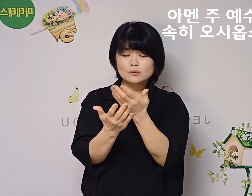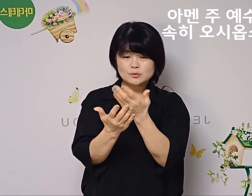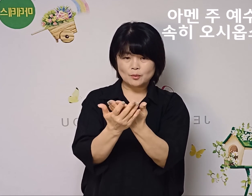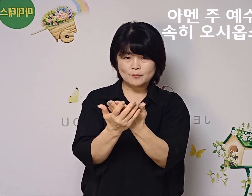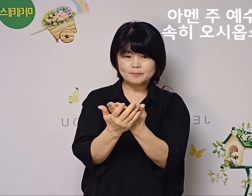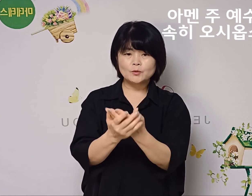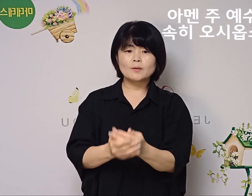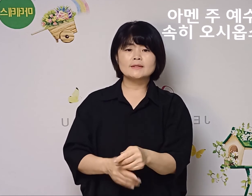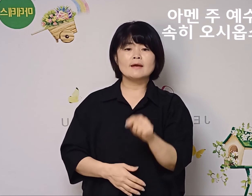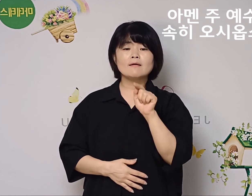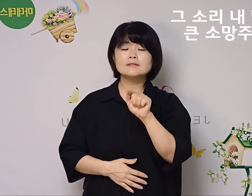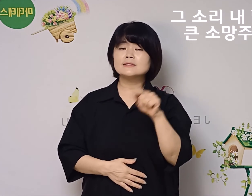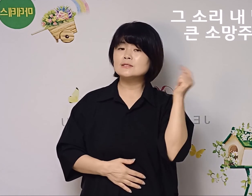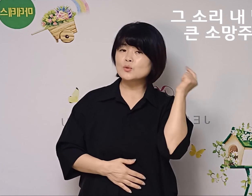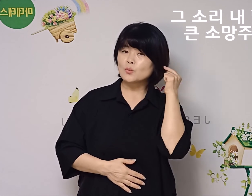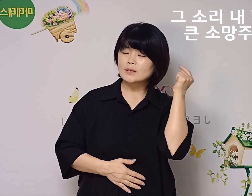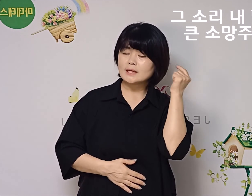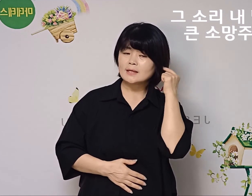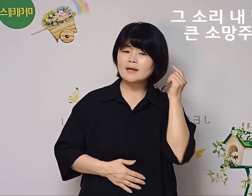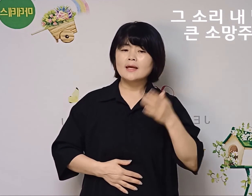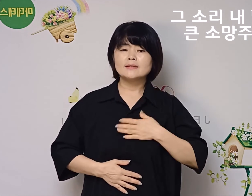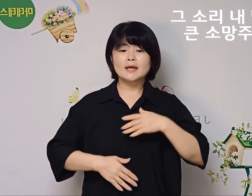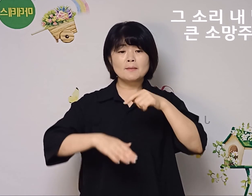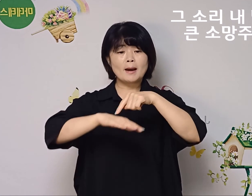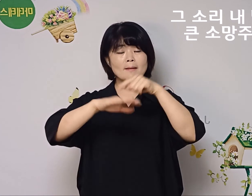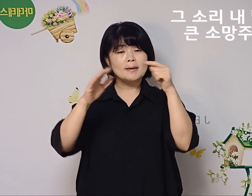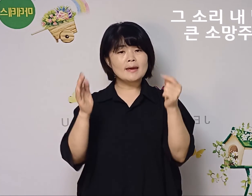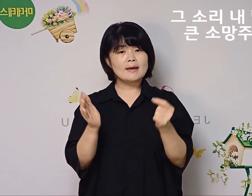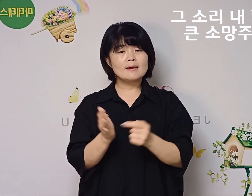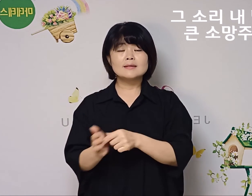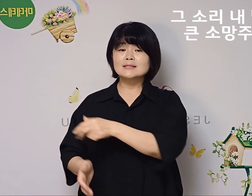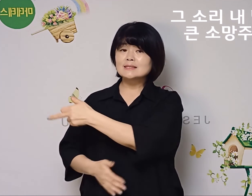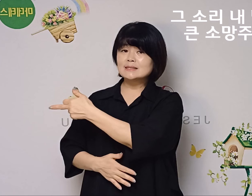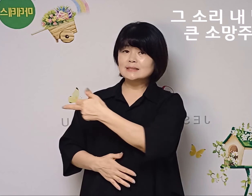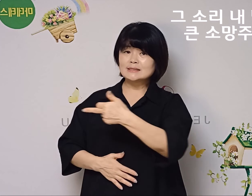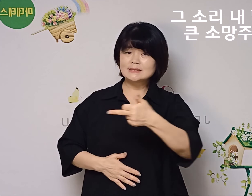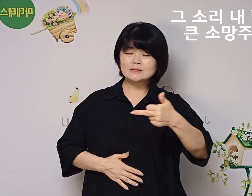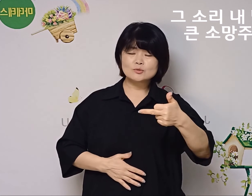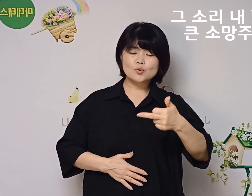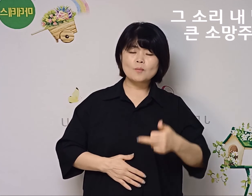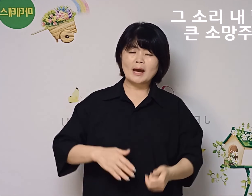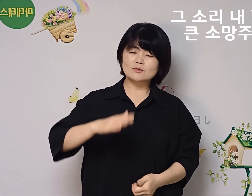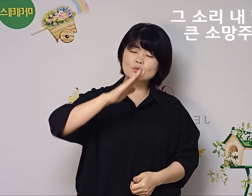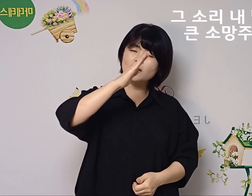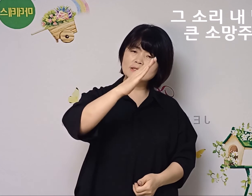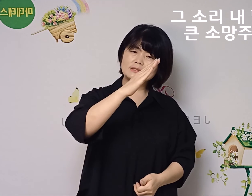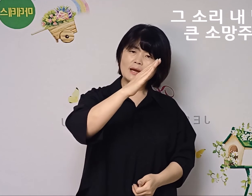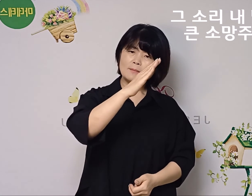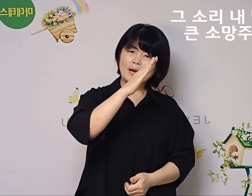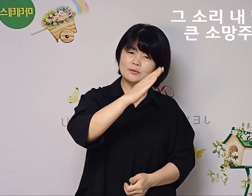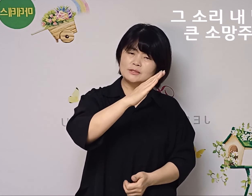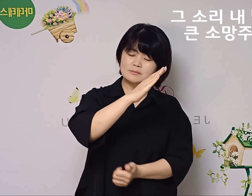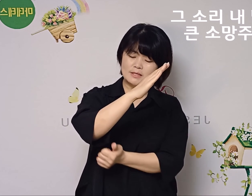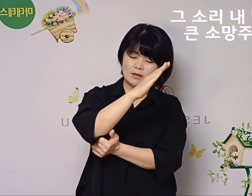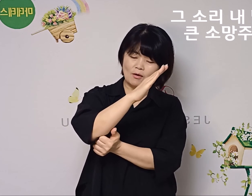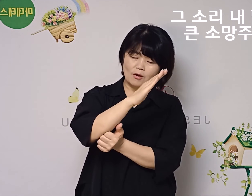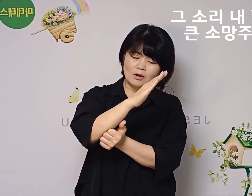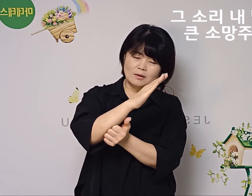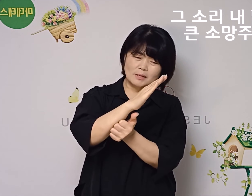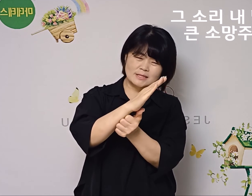오시옵소서. 똑같아요. 그 소리 내 맘에 큰 소망은 바위 틈에서 막